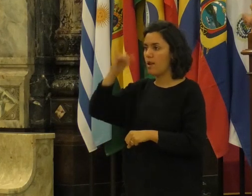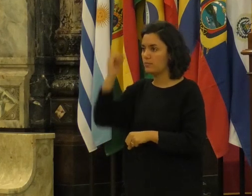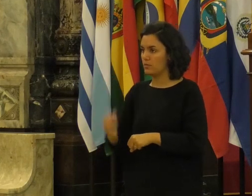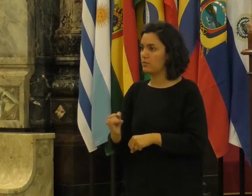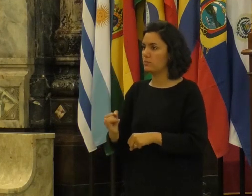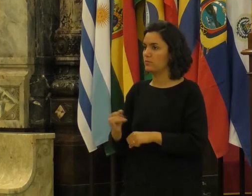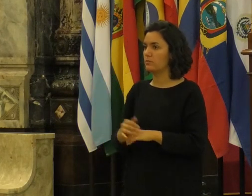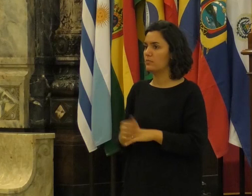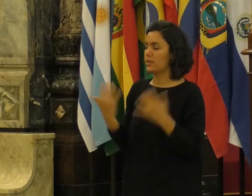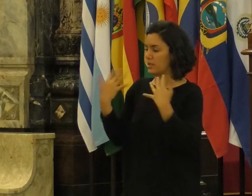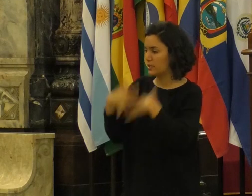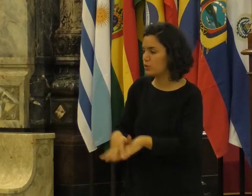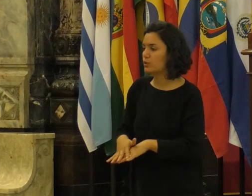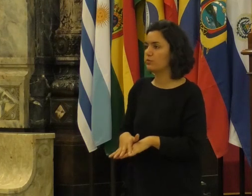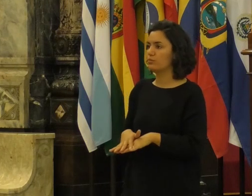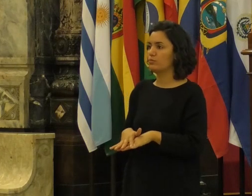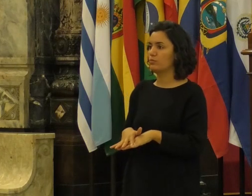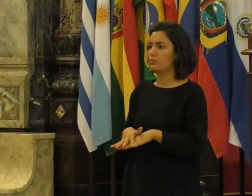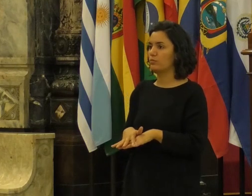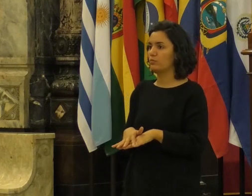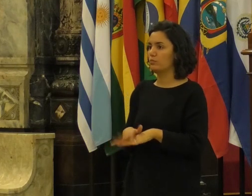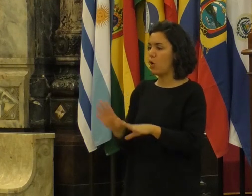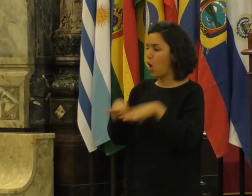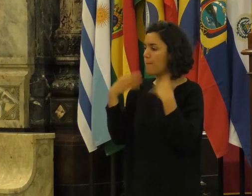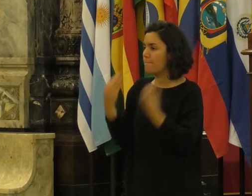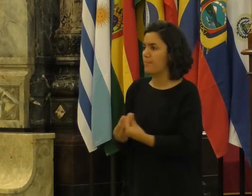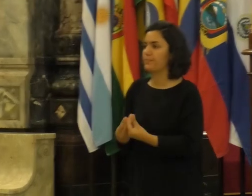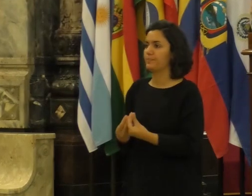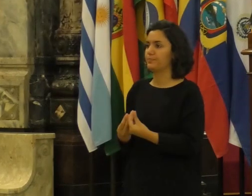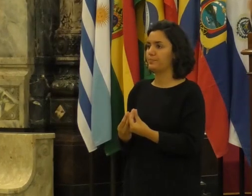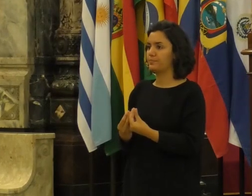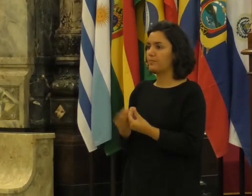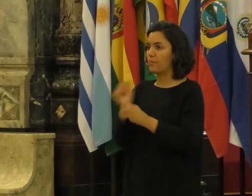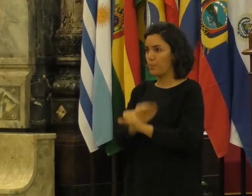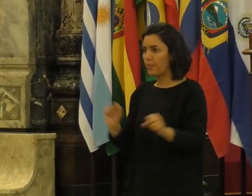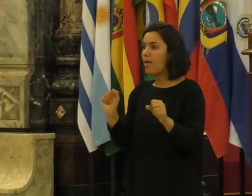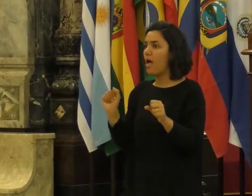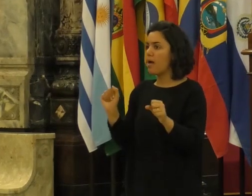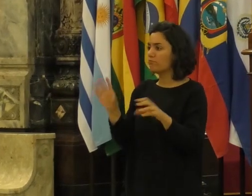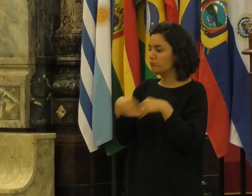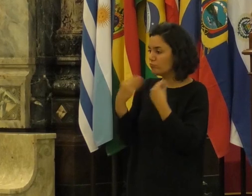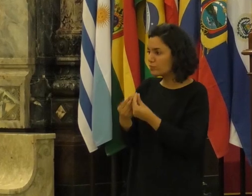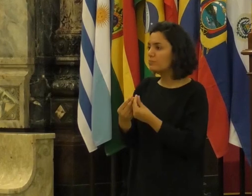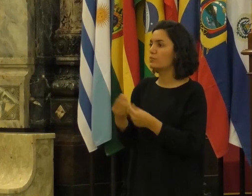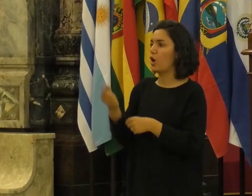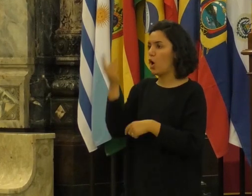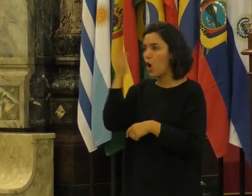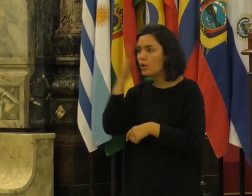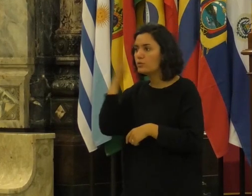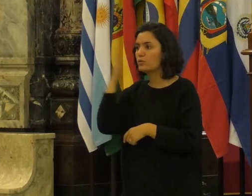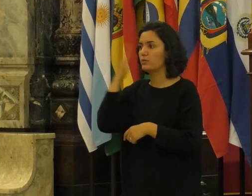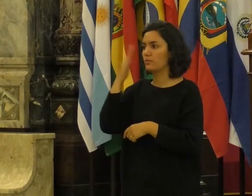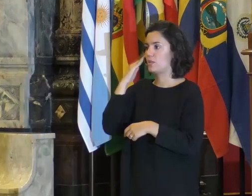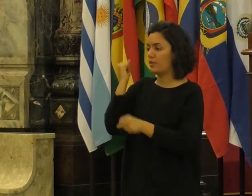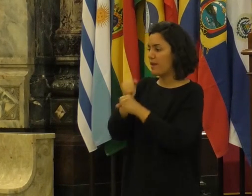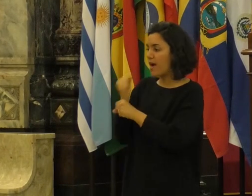y con integración absoluta a lograr conocimiento con responsabilidad social, trabajando en escenarios